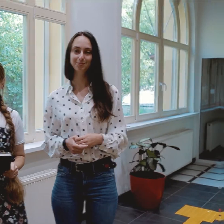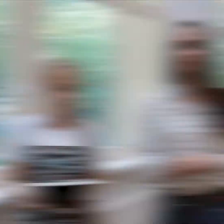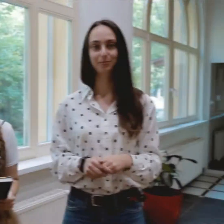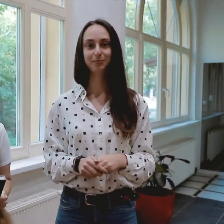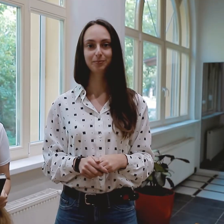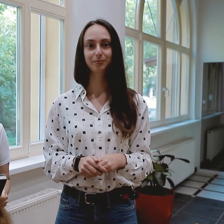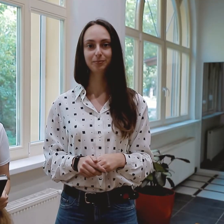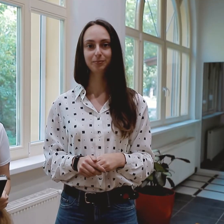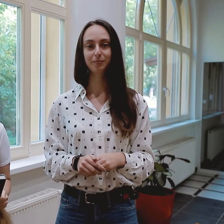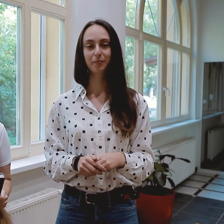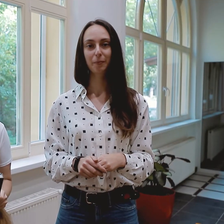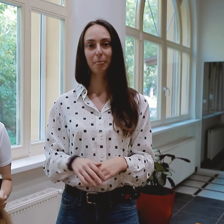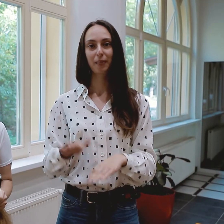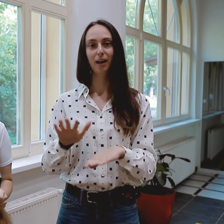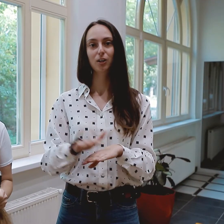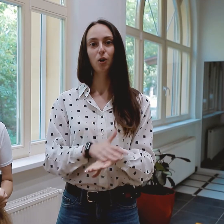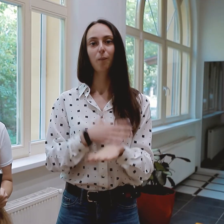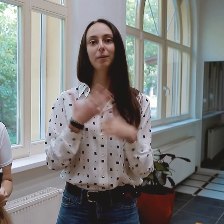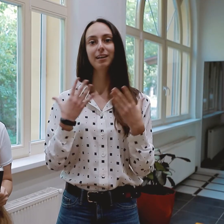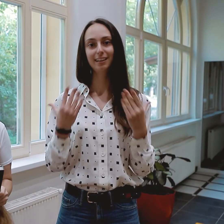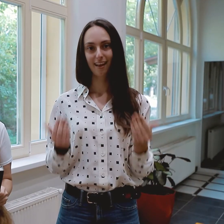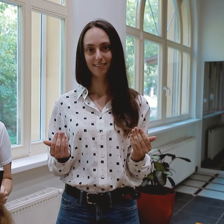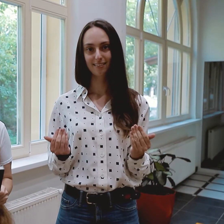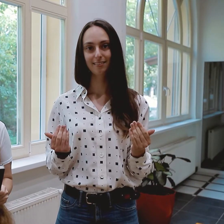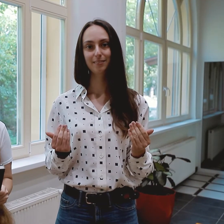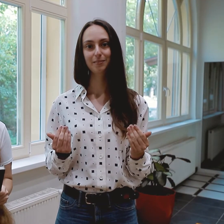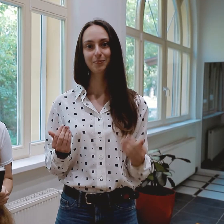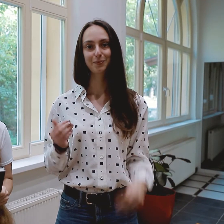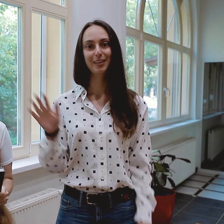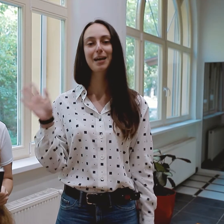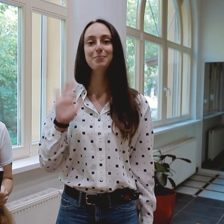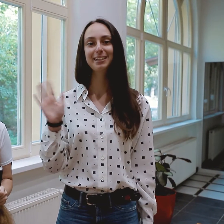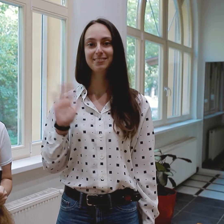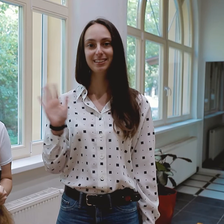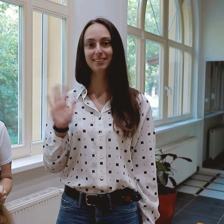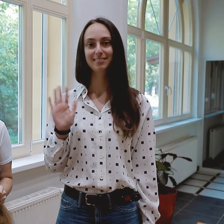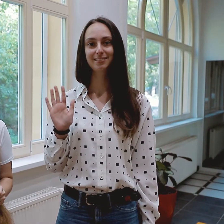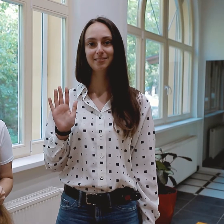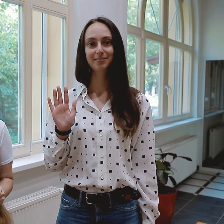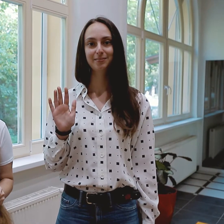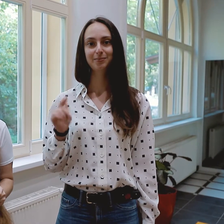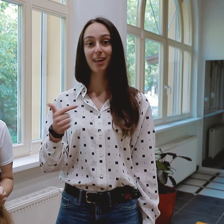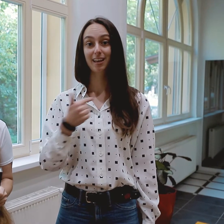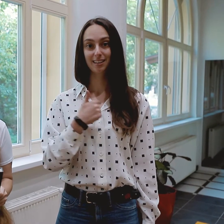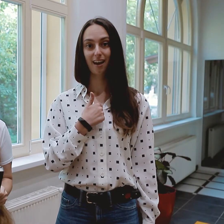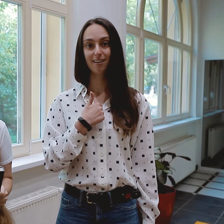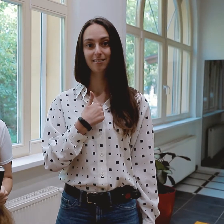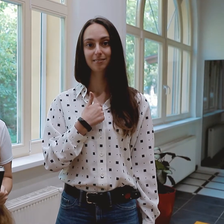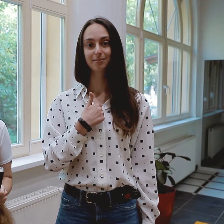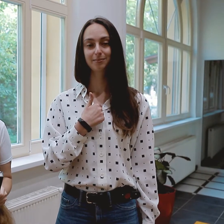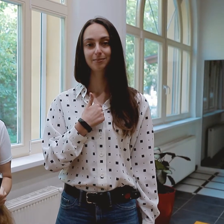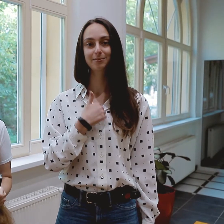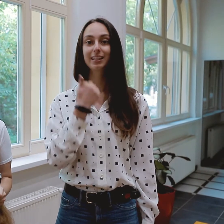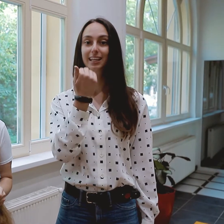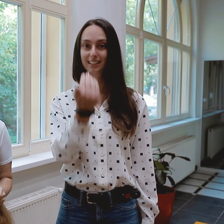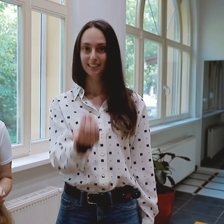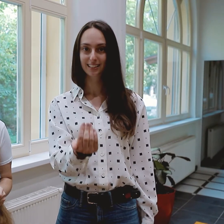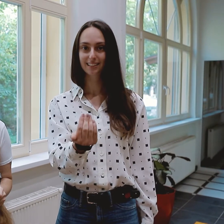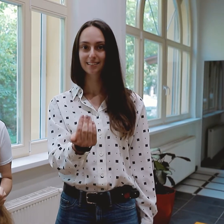разом. Добрий день! Привіт! Я.